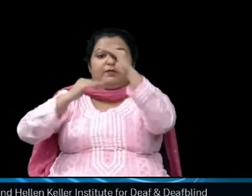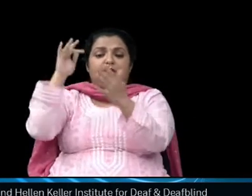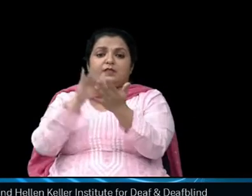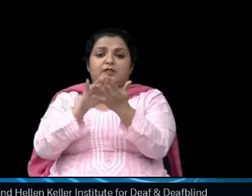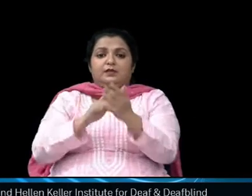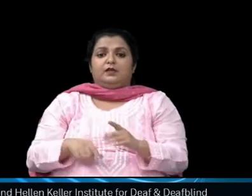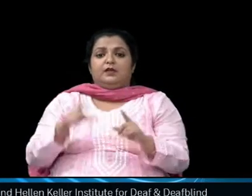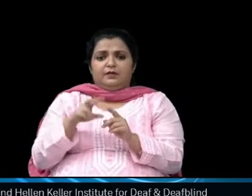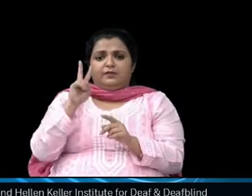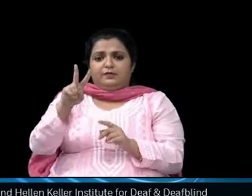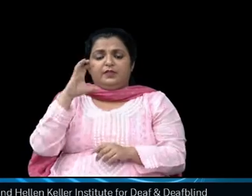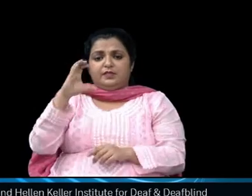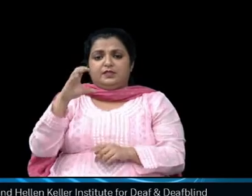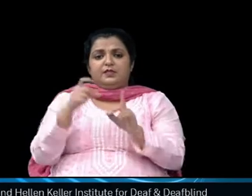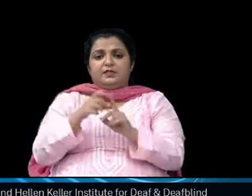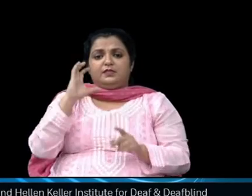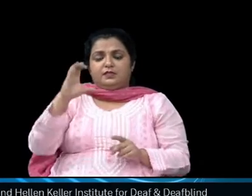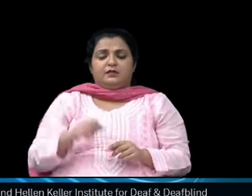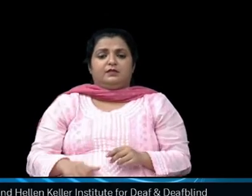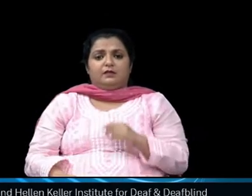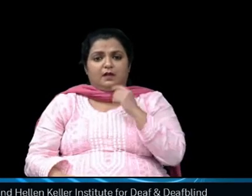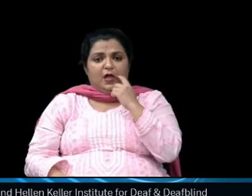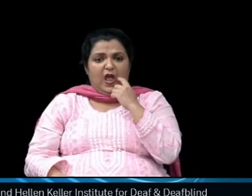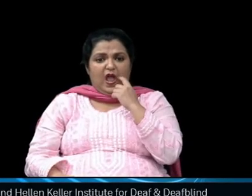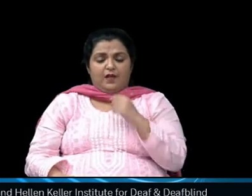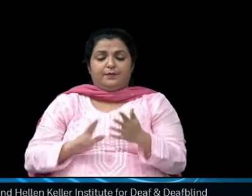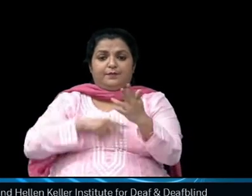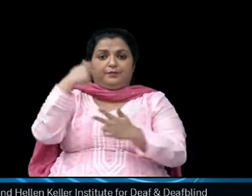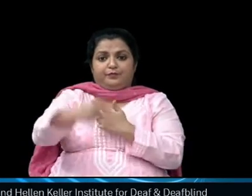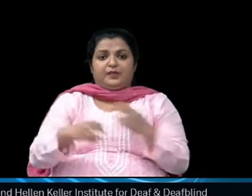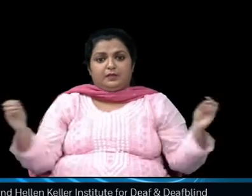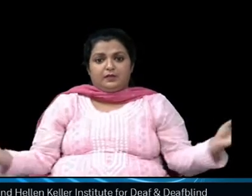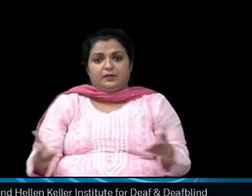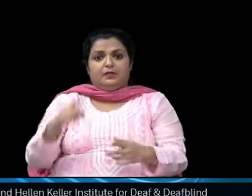है